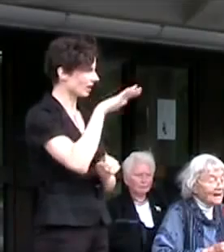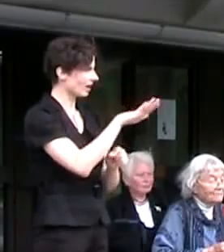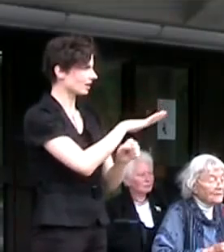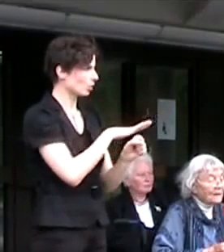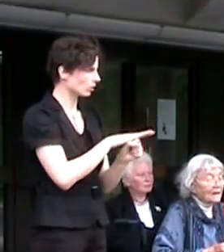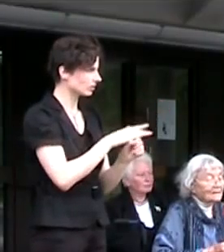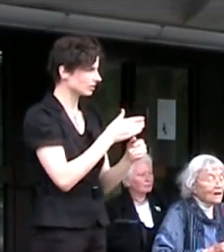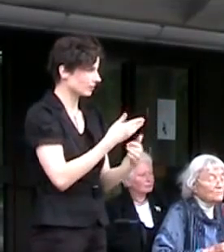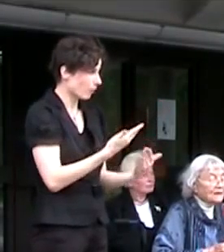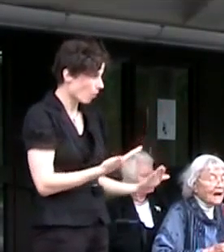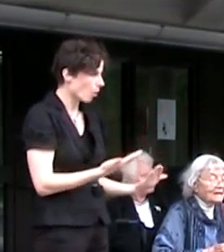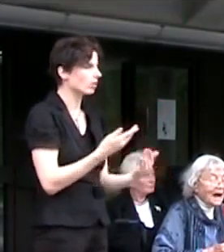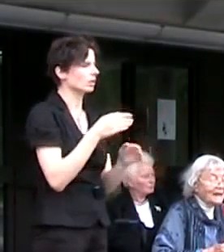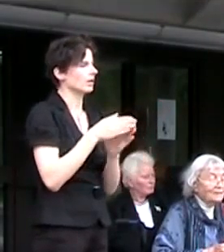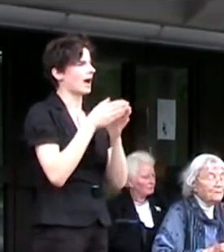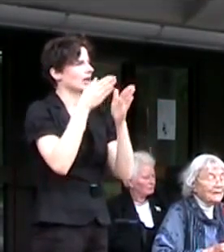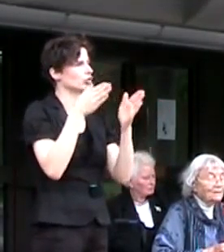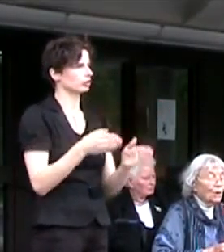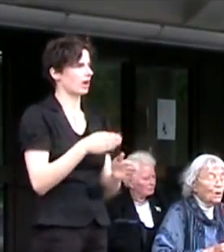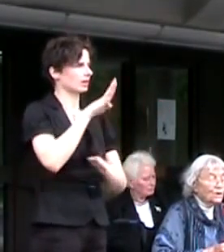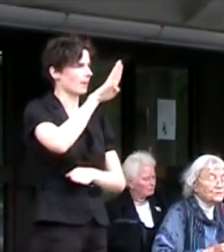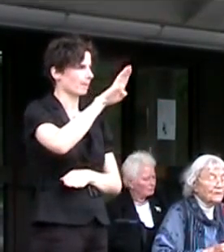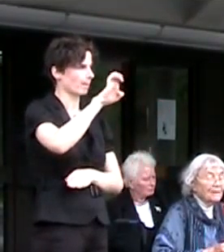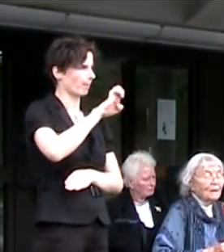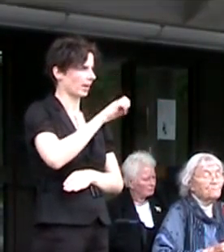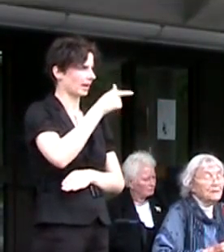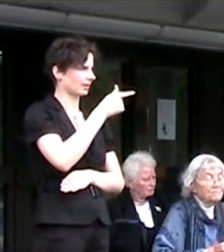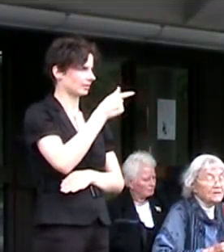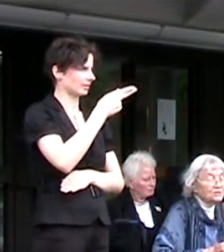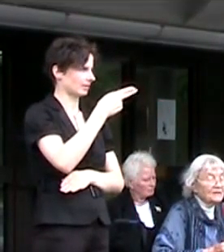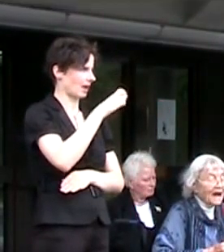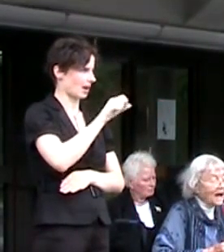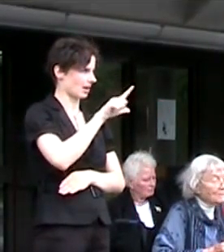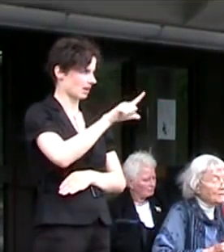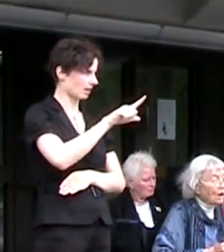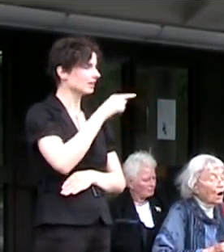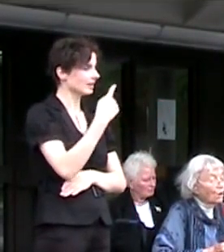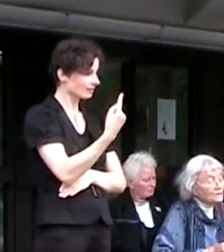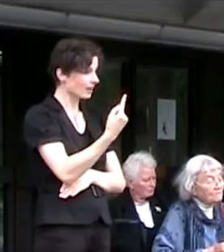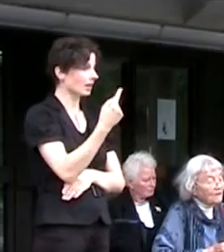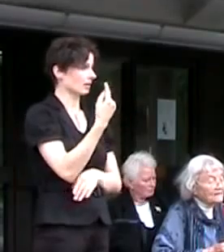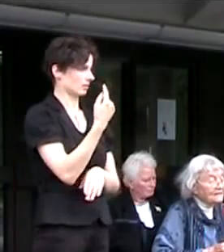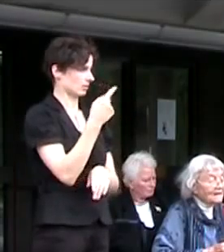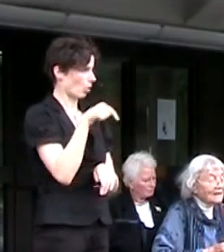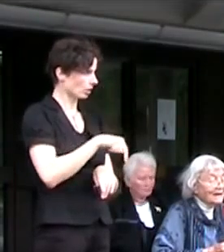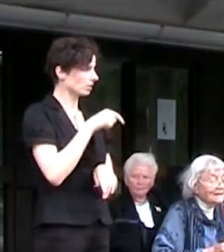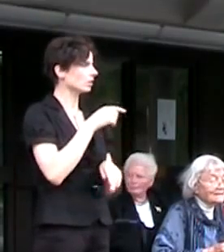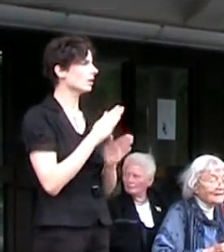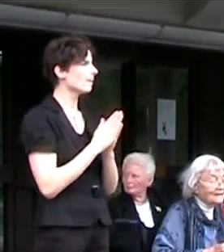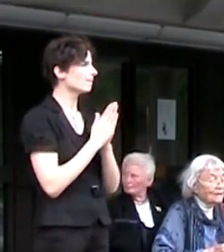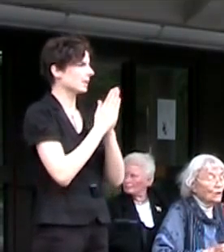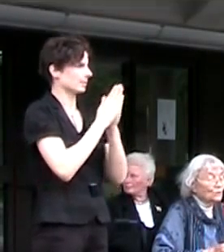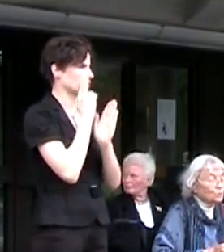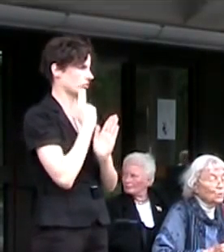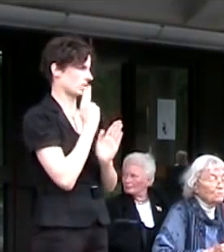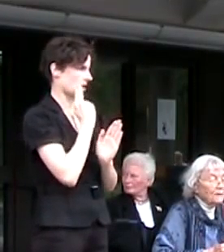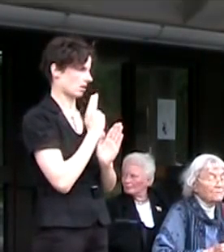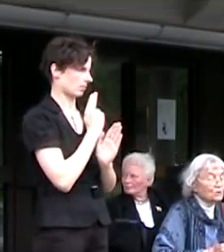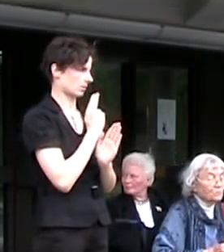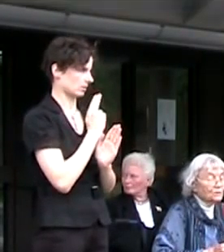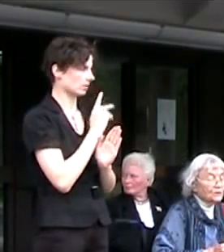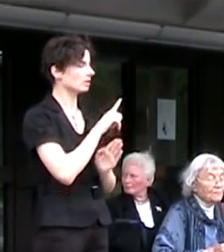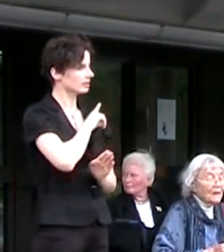gemeint haben. Darum tragen alle Bethler Häuser biblische Namen. Auch die Wände der Krankenseele